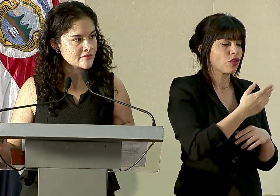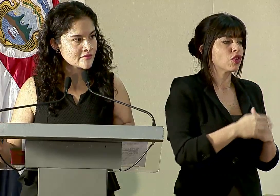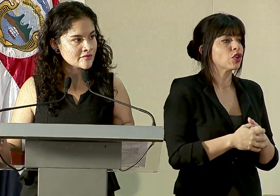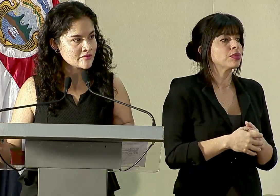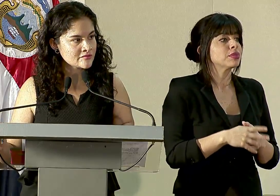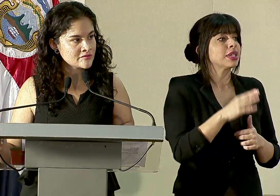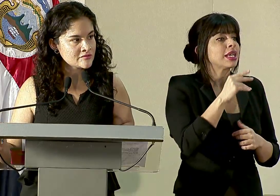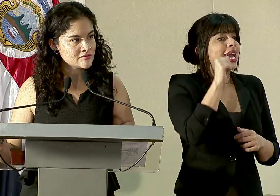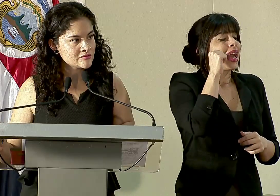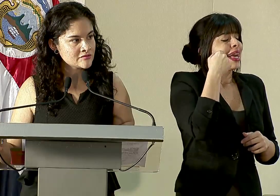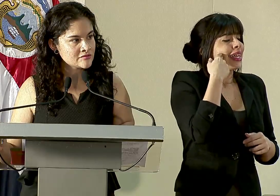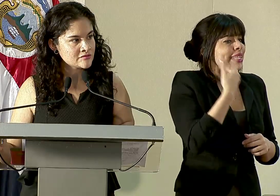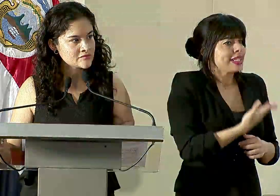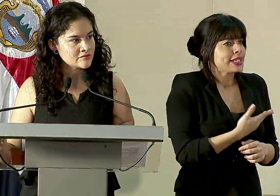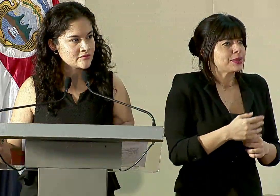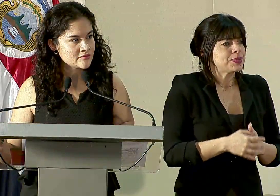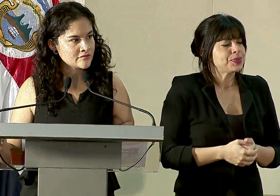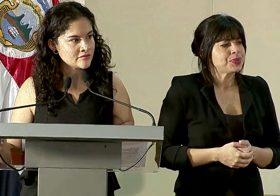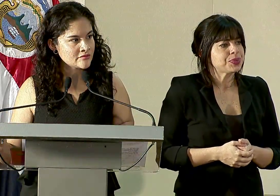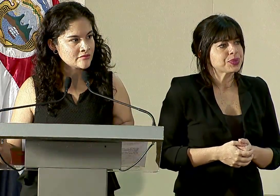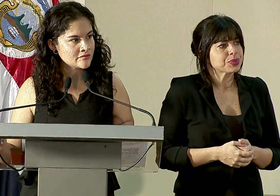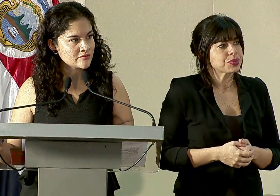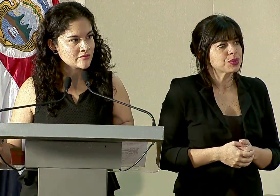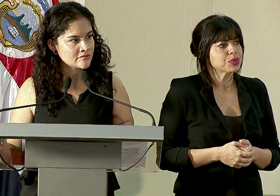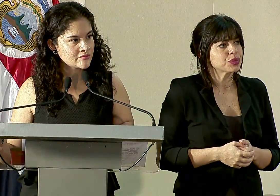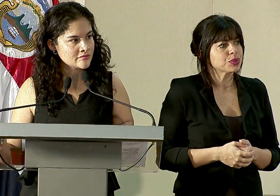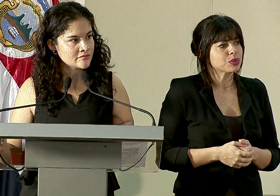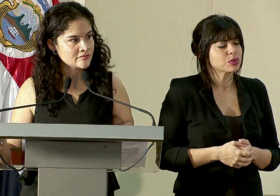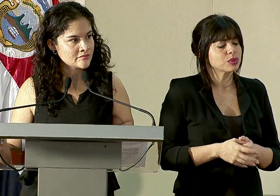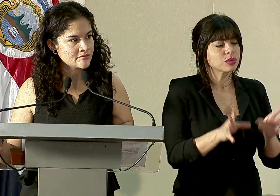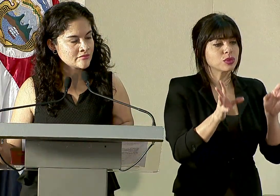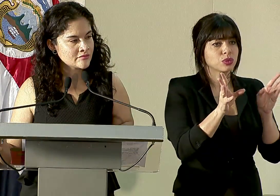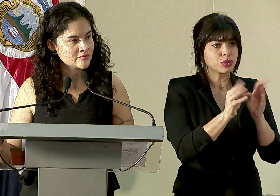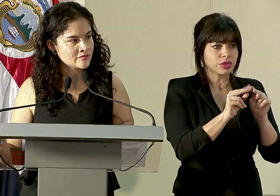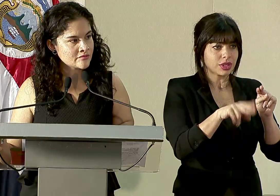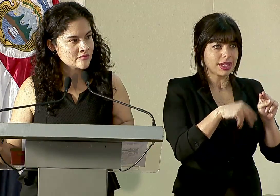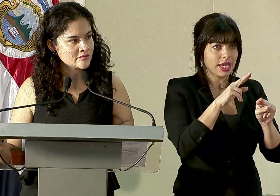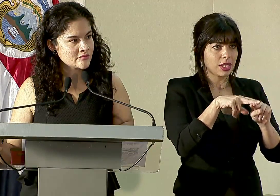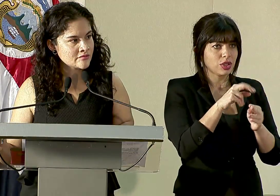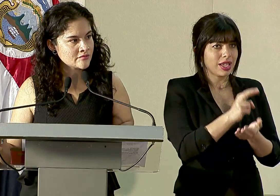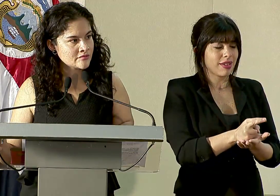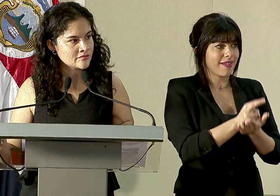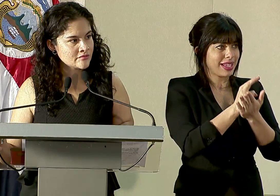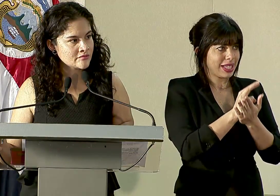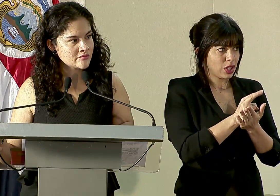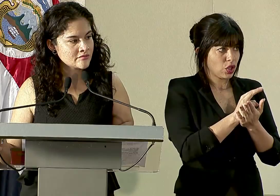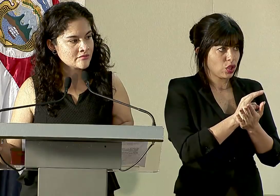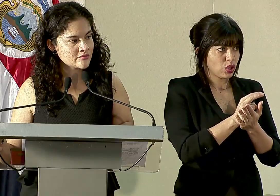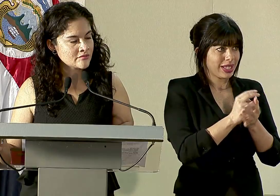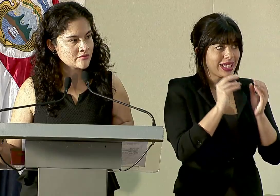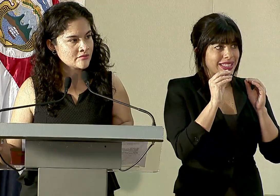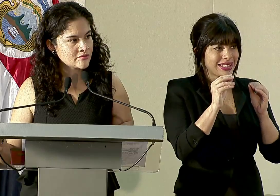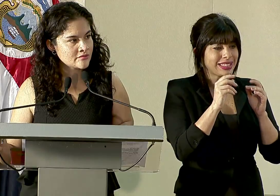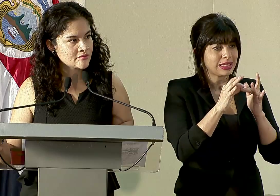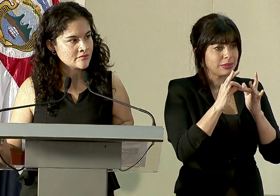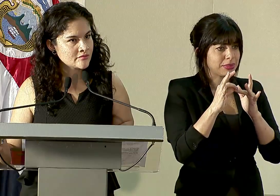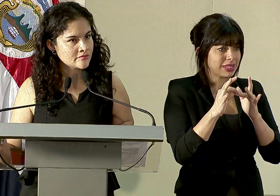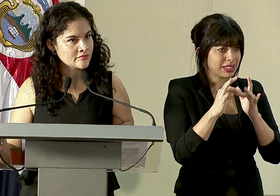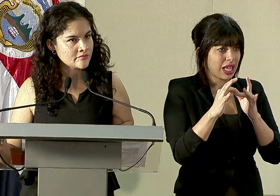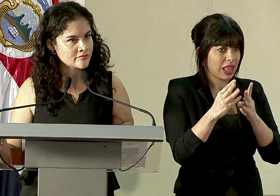Elena Ana Elena el Consejo Nacional de Rehabilitación y Enseñanza Especial